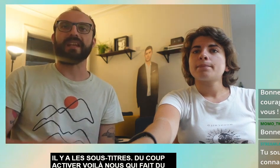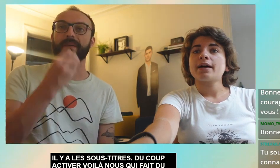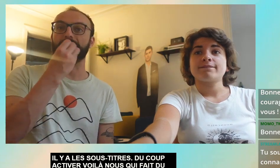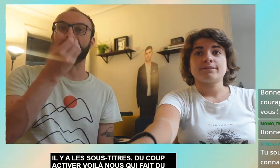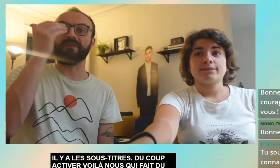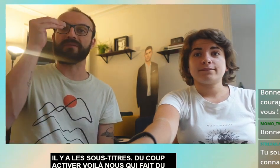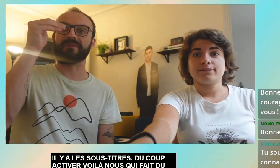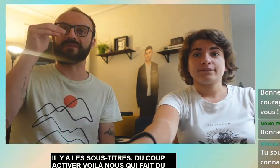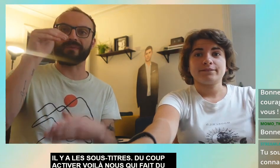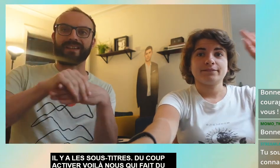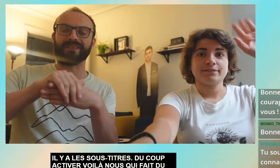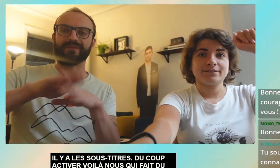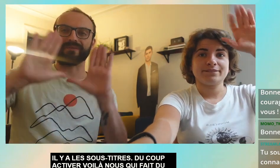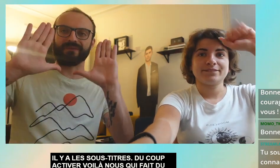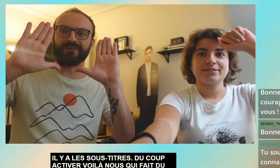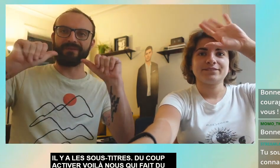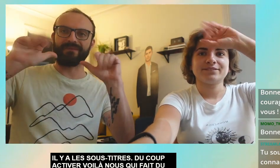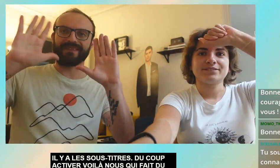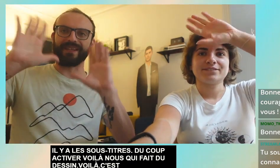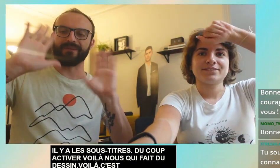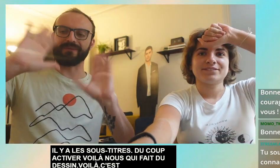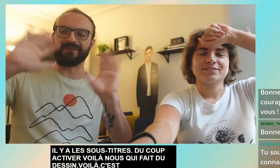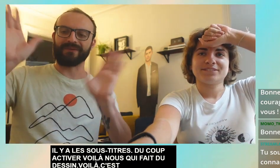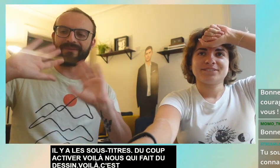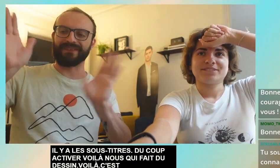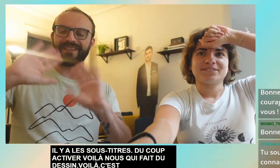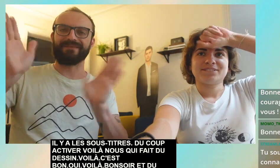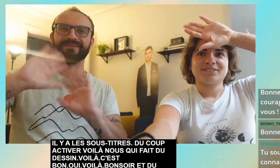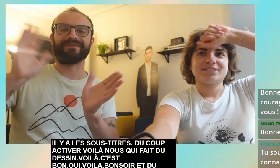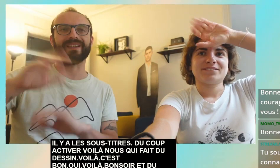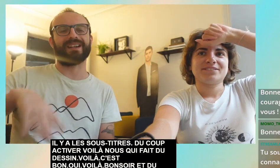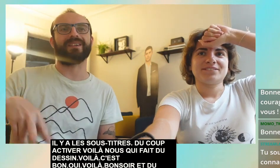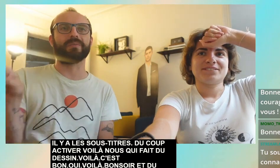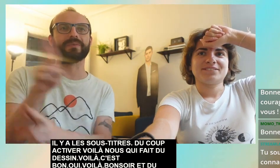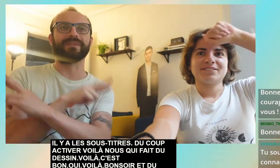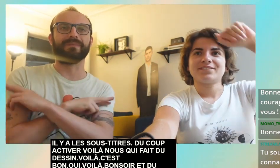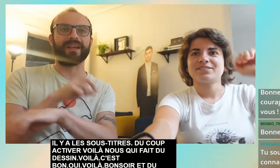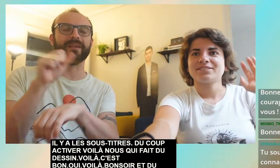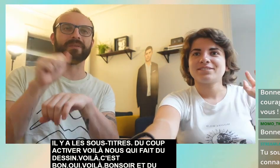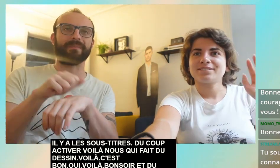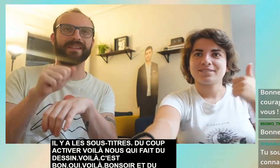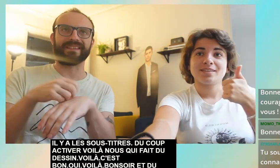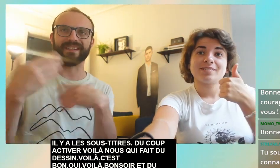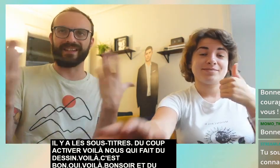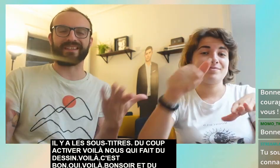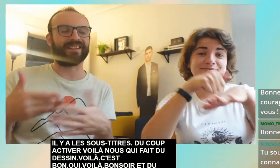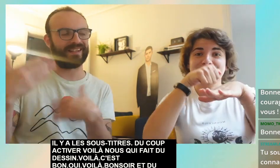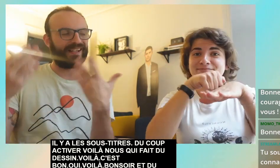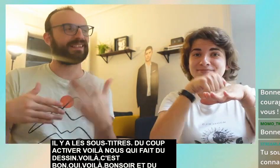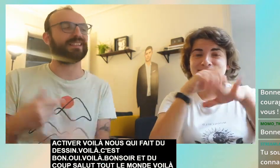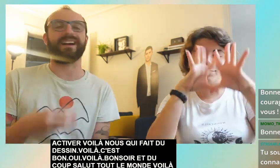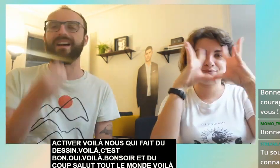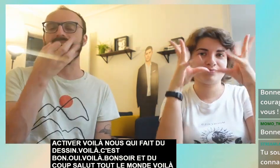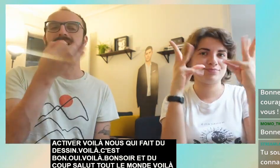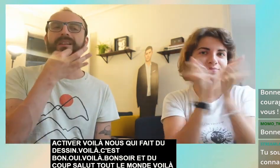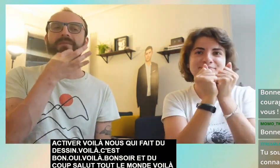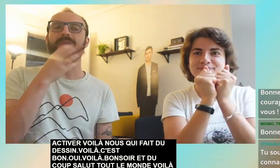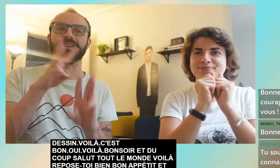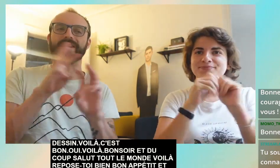Hop. Bonne soirée du coup. Salut tout le monde. Voilà, reposez-vous bien, bon appétit, etc. etc. Profitez du